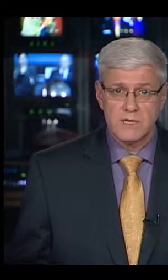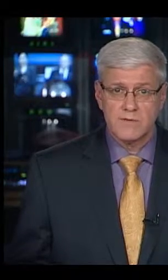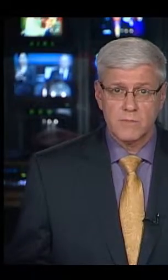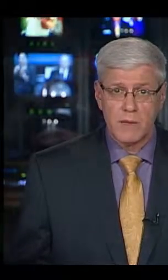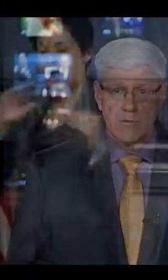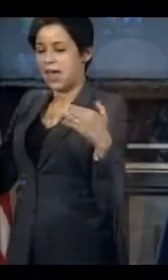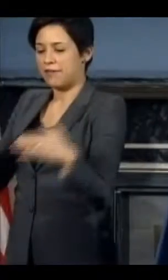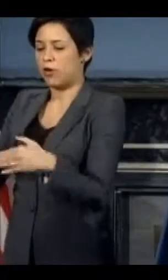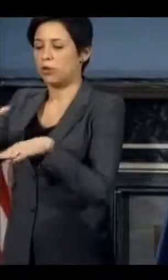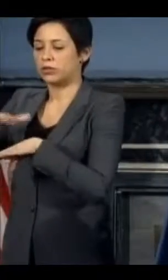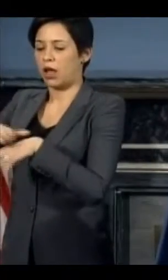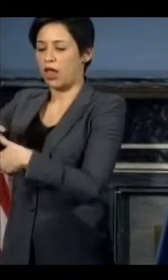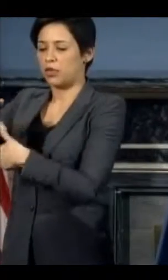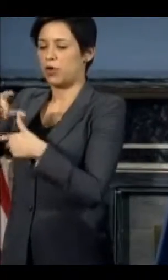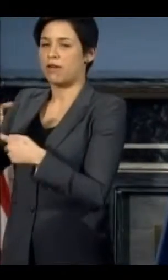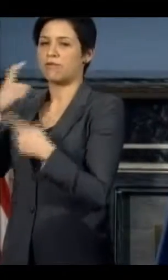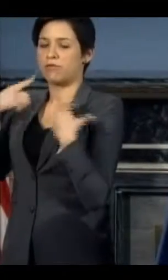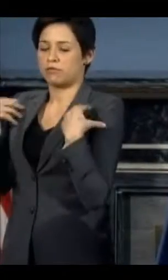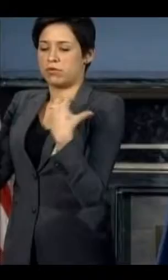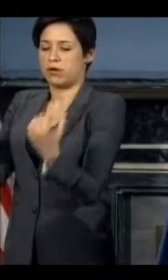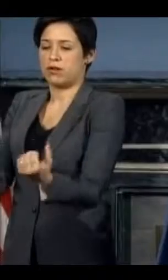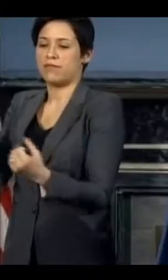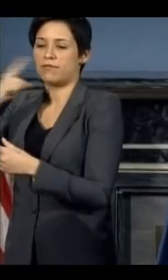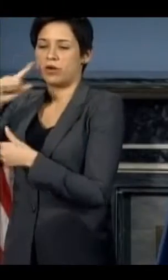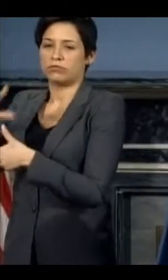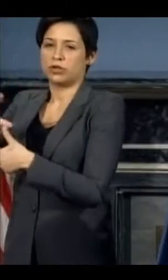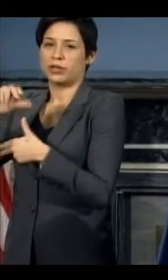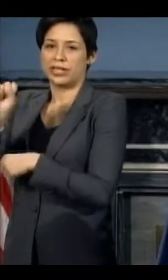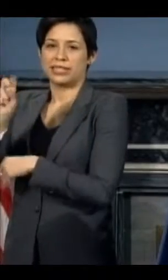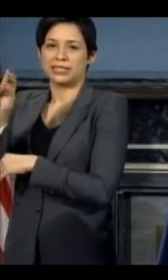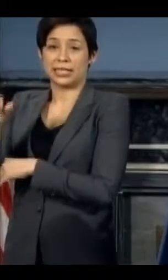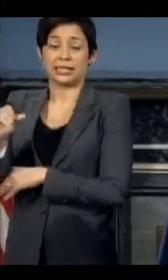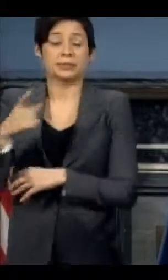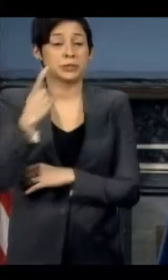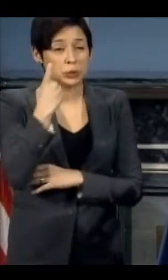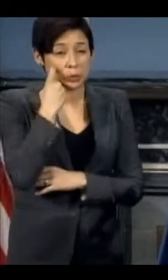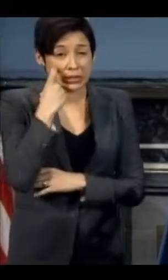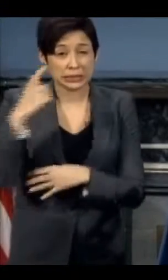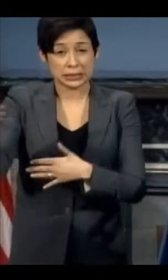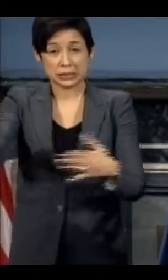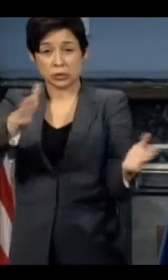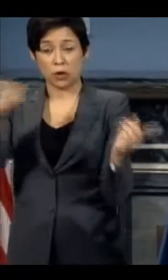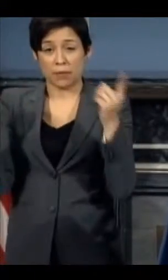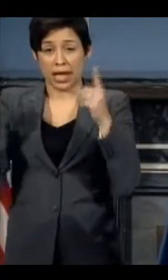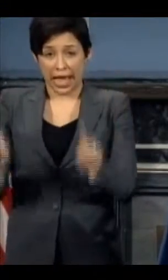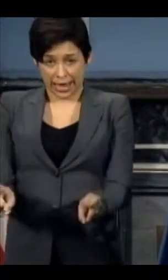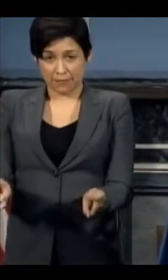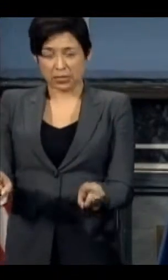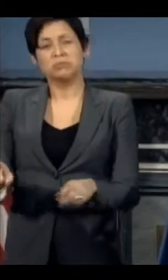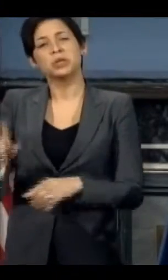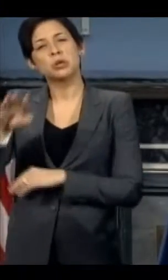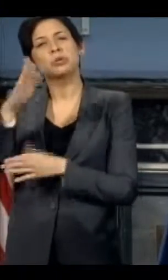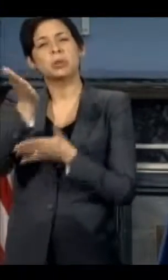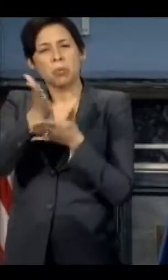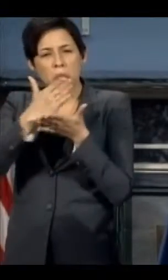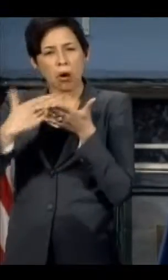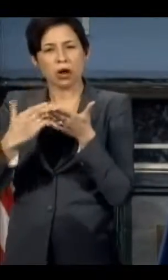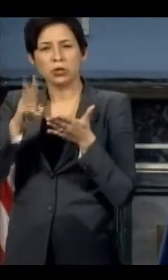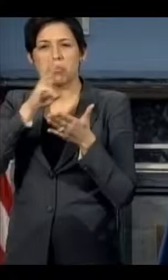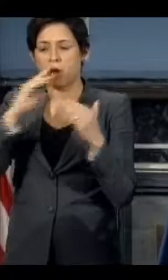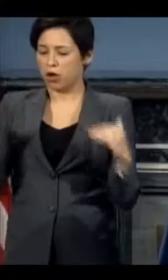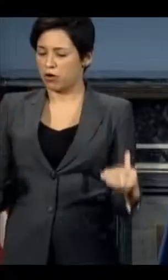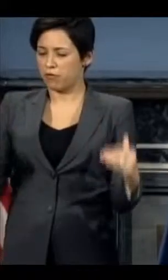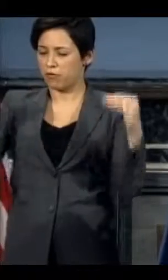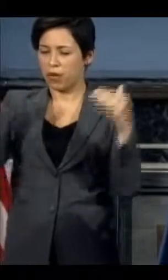дня владельцы автомобилей с номерами, заканчивающимися нулем или четной цифрой, смогут заправляться лишь в четные дни